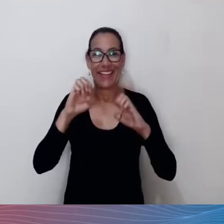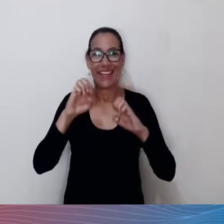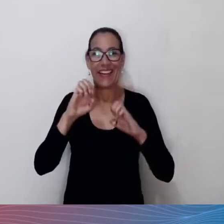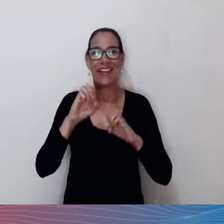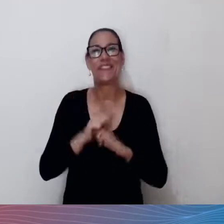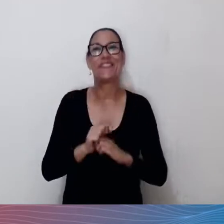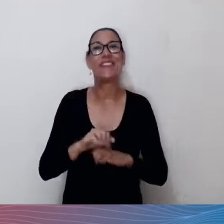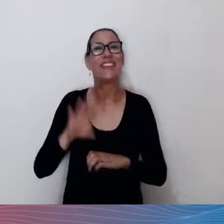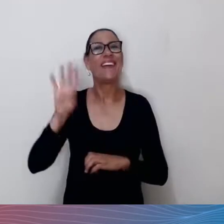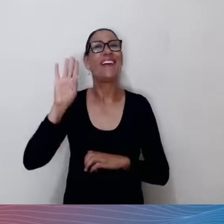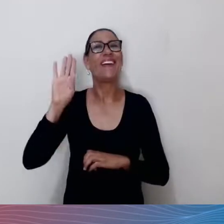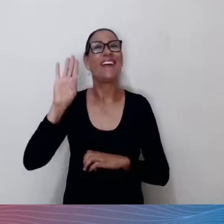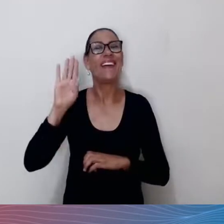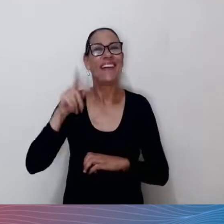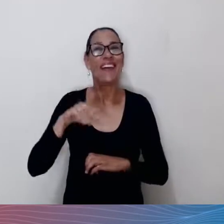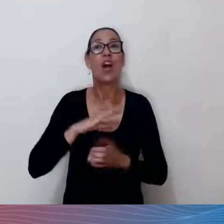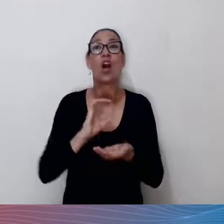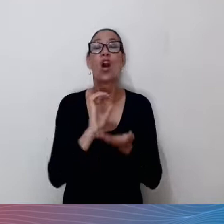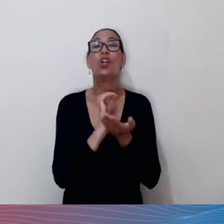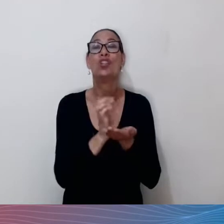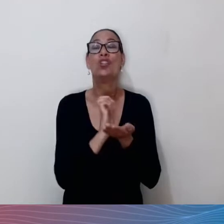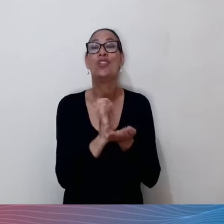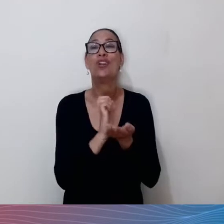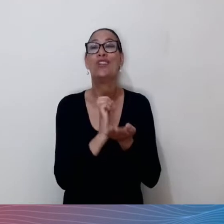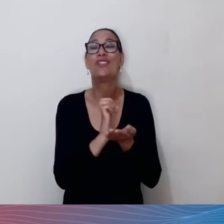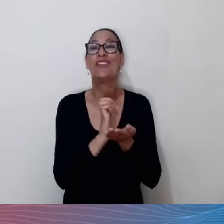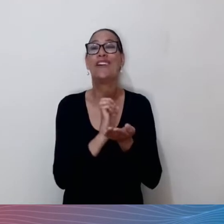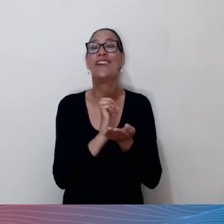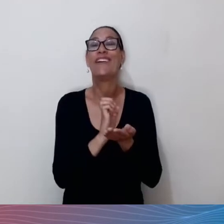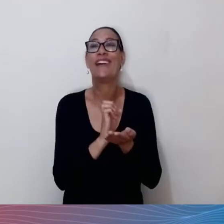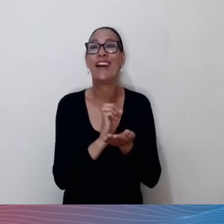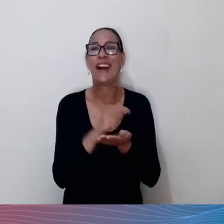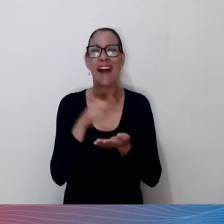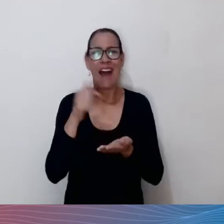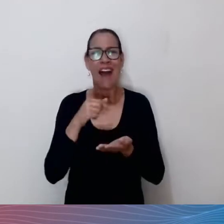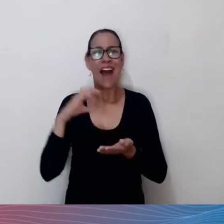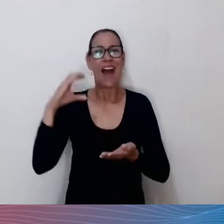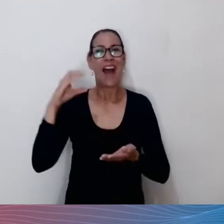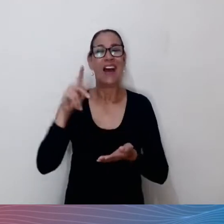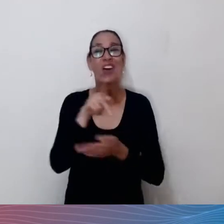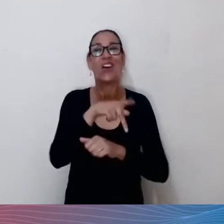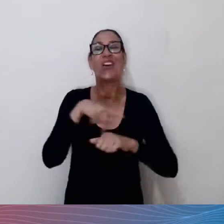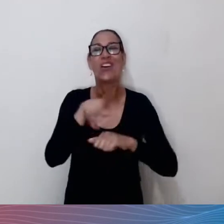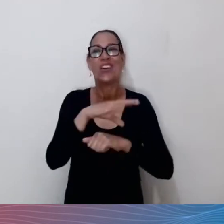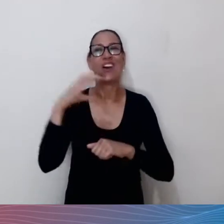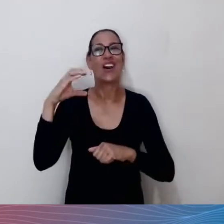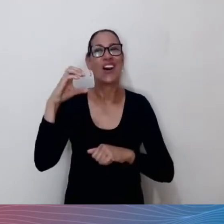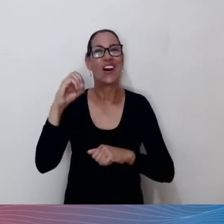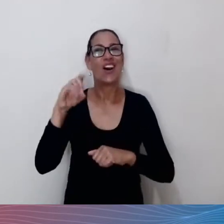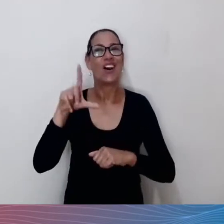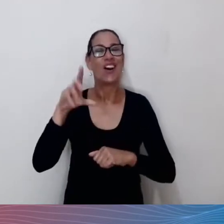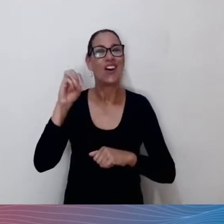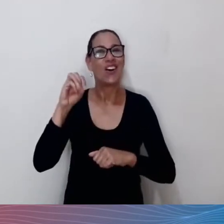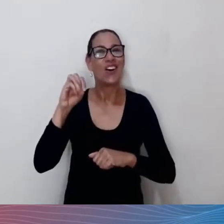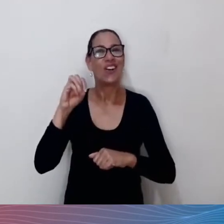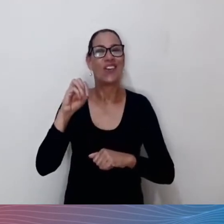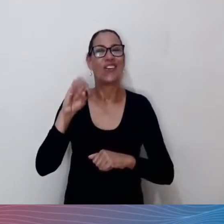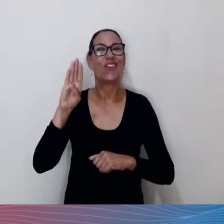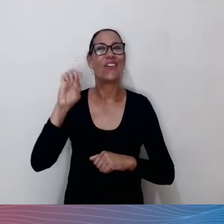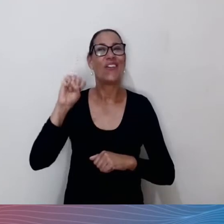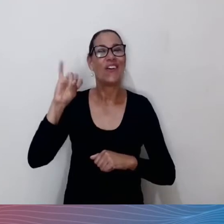comportores. E agora na Colômbia, aqui no Brasil também, irmãos, alguns lugares estão praticando mission